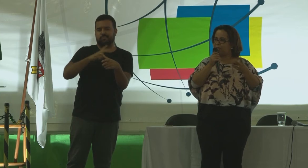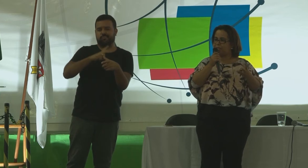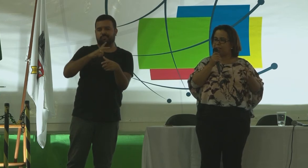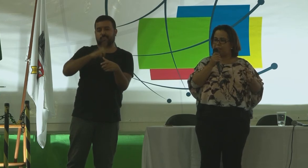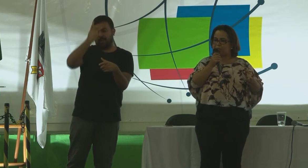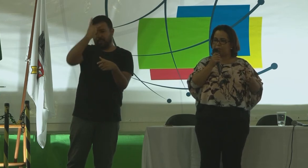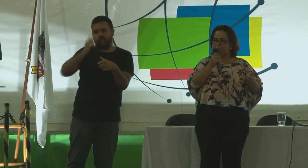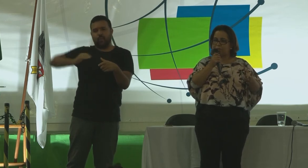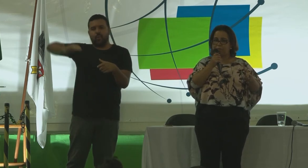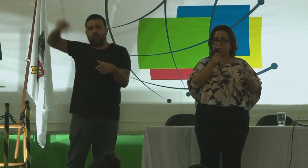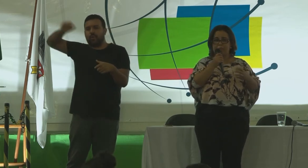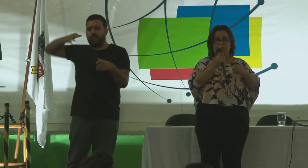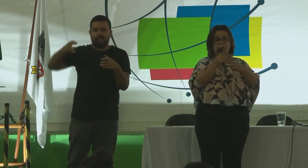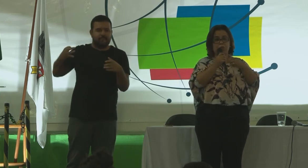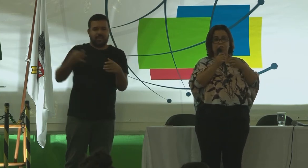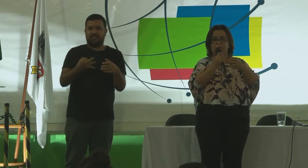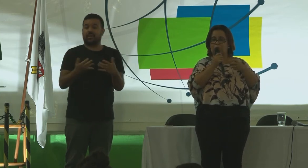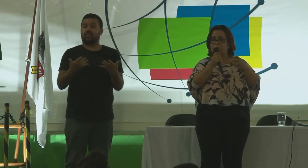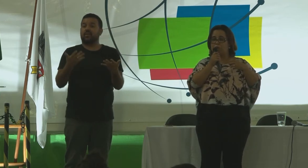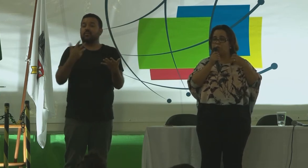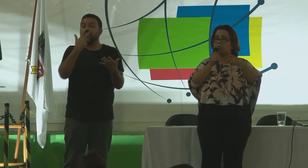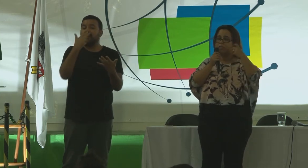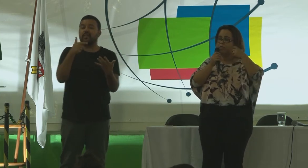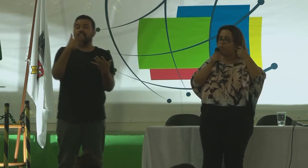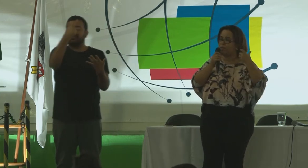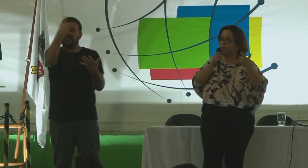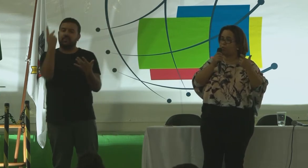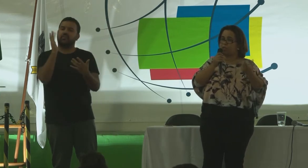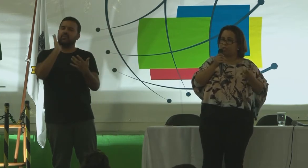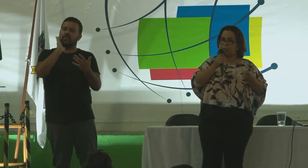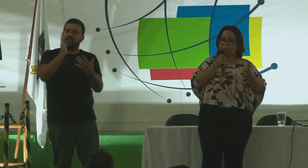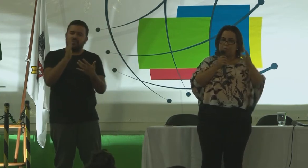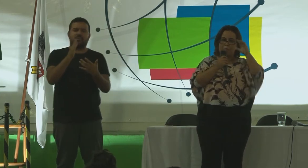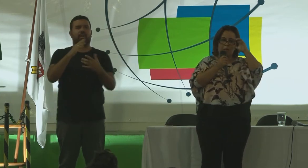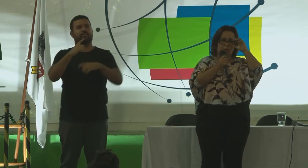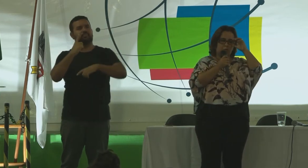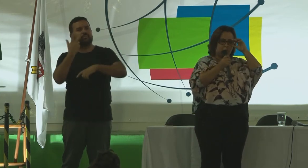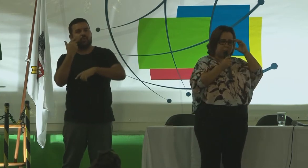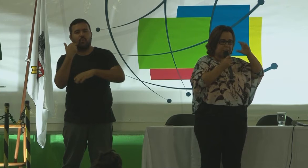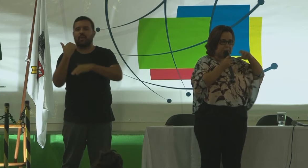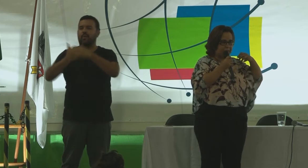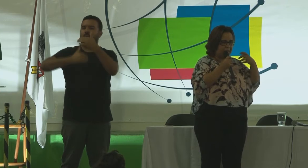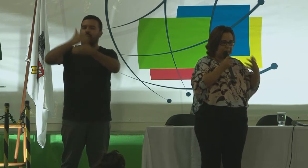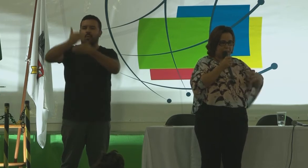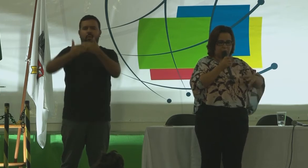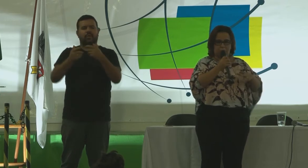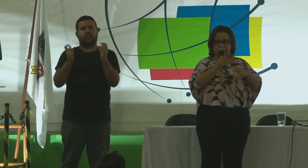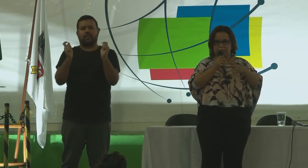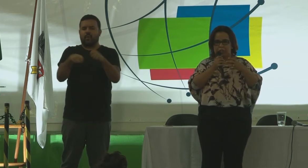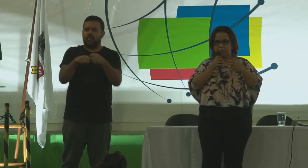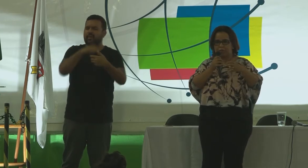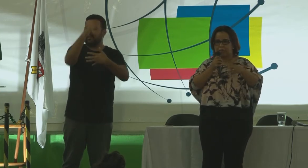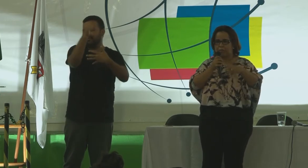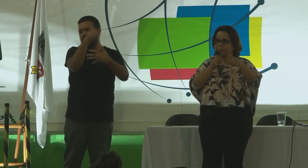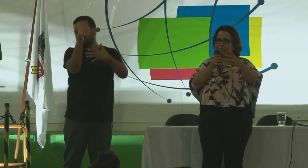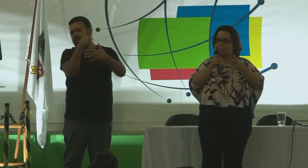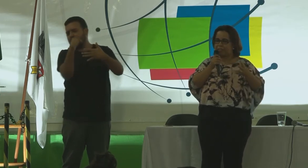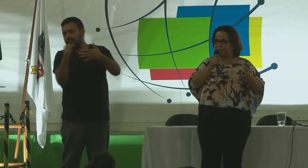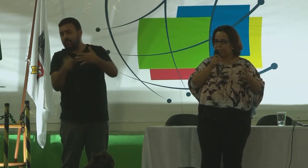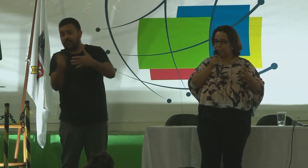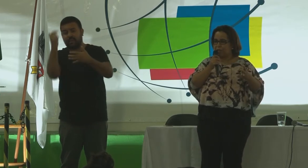adulto idealizado. Um sujeito com desenvolvimento típico, com todas as habilidades